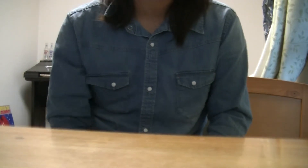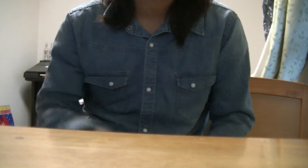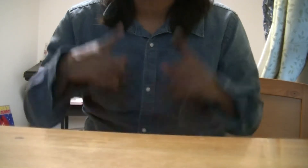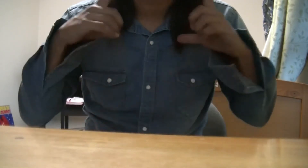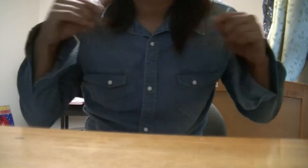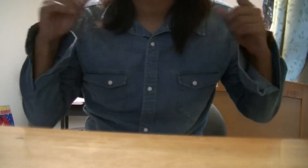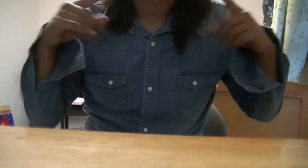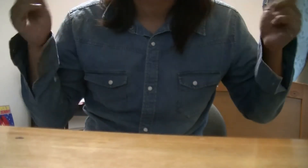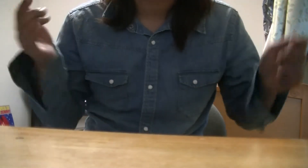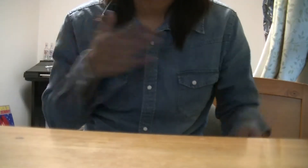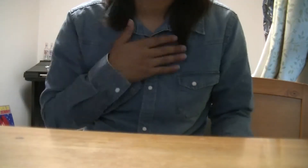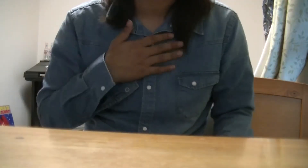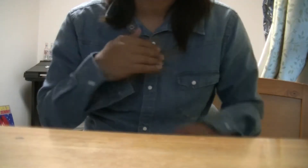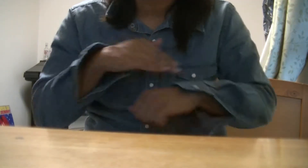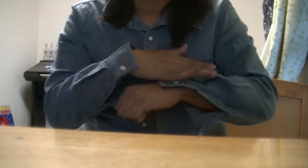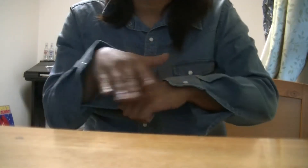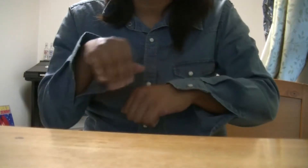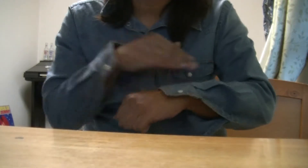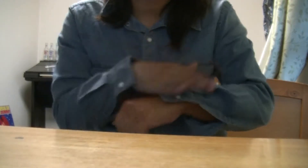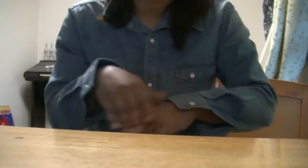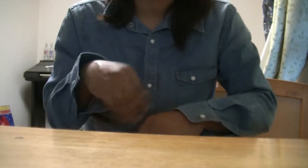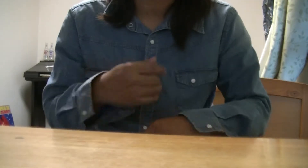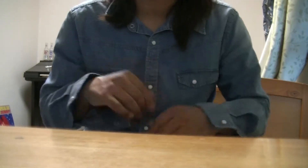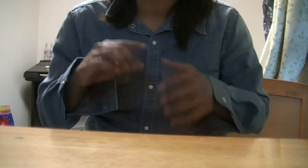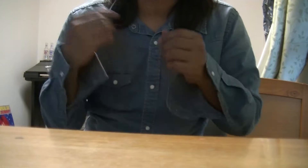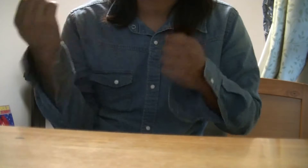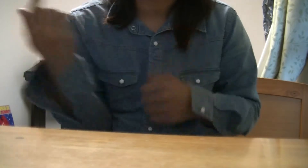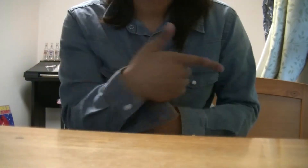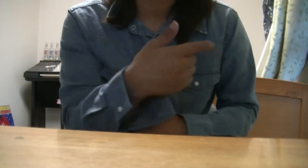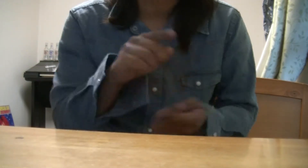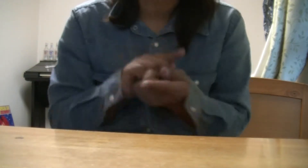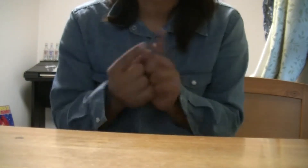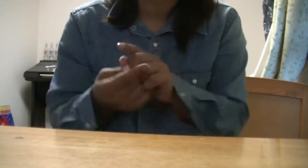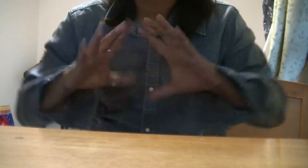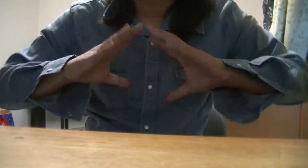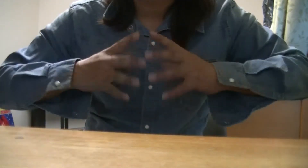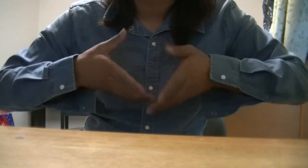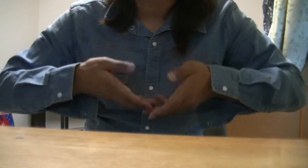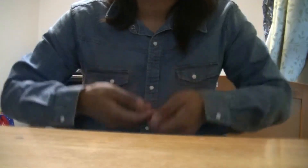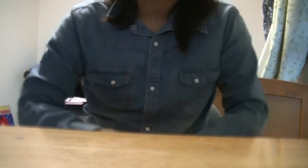自分のことを愛するっていうことをやり始めた瞬間から世界が変わるような、そうだよね、